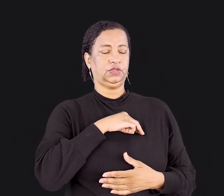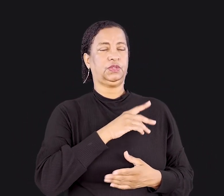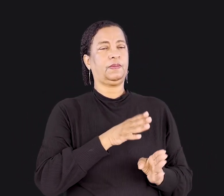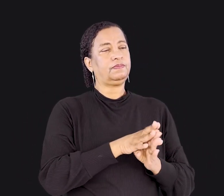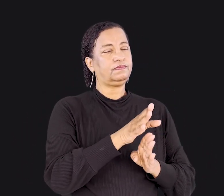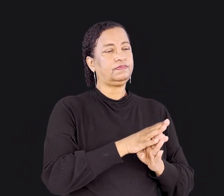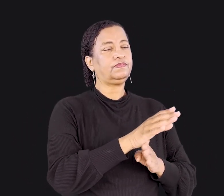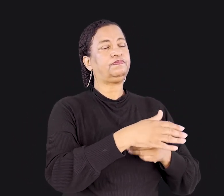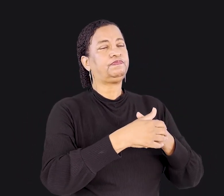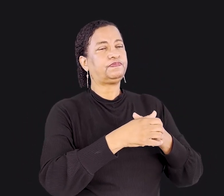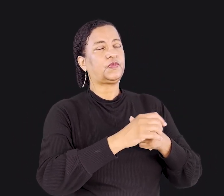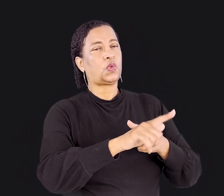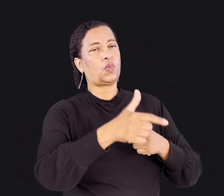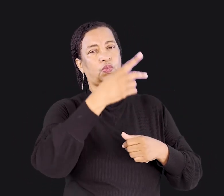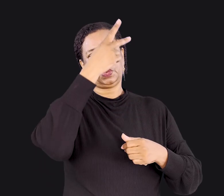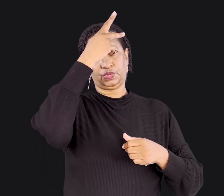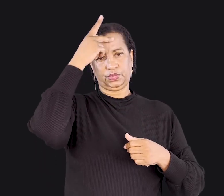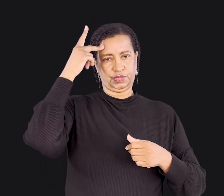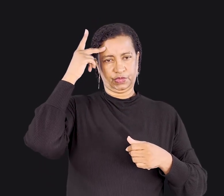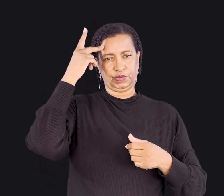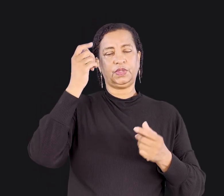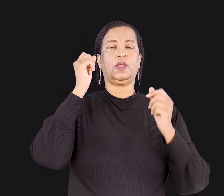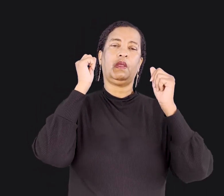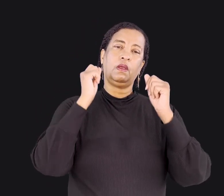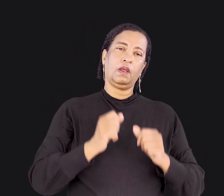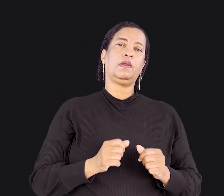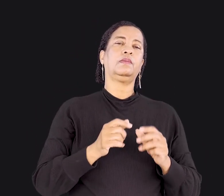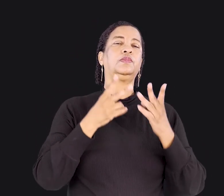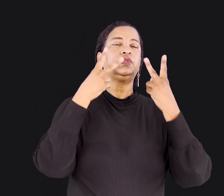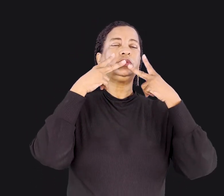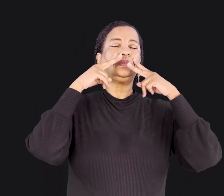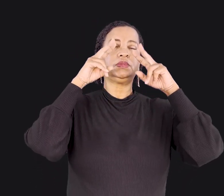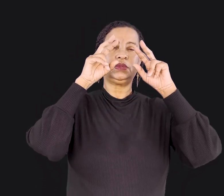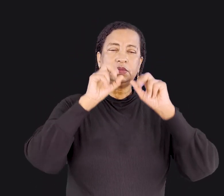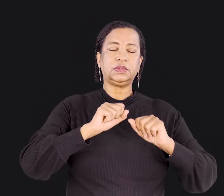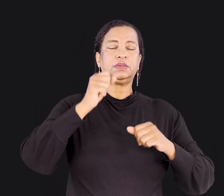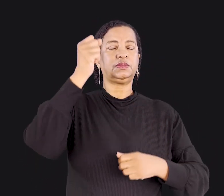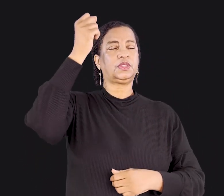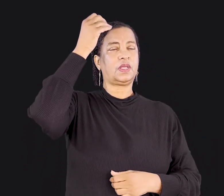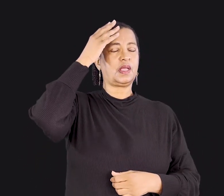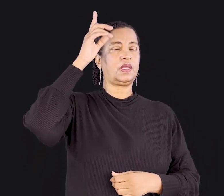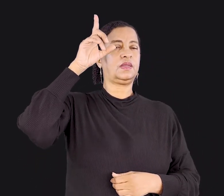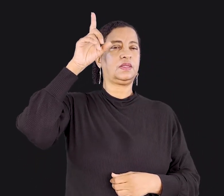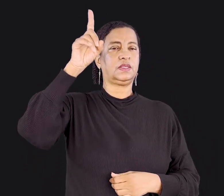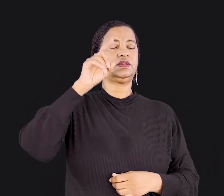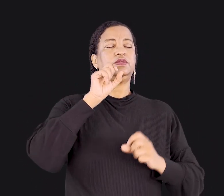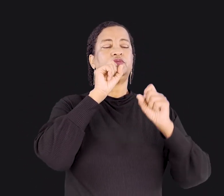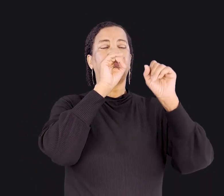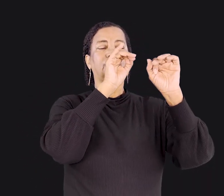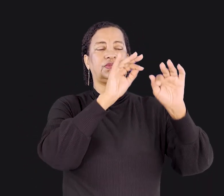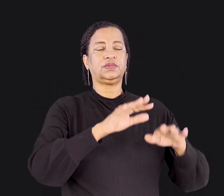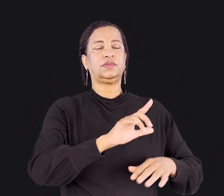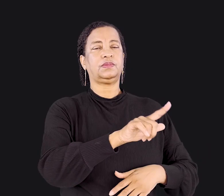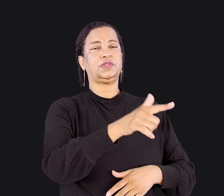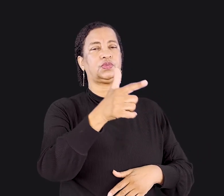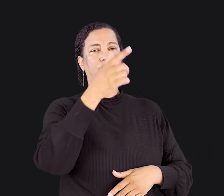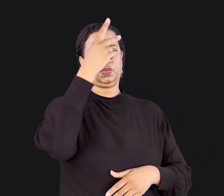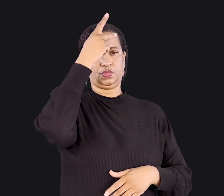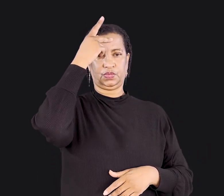consolar outros. Daí, podemos testemunhar sobre a graça de Deus e ministrá-la a outras pessoas.